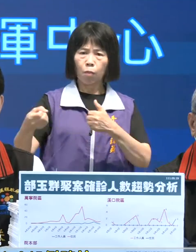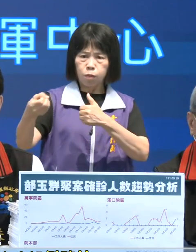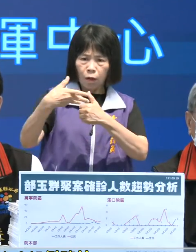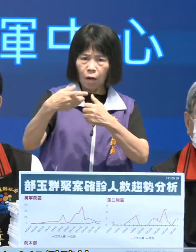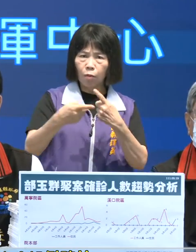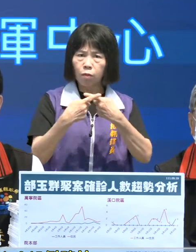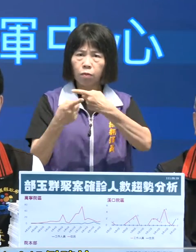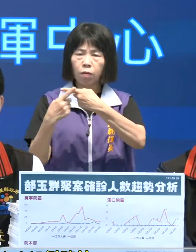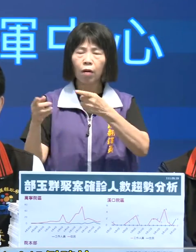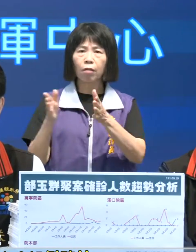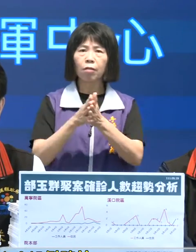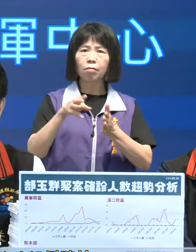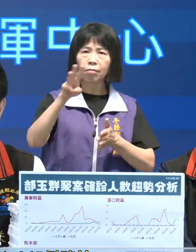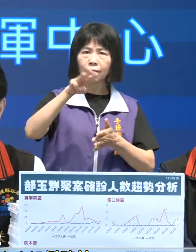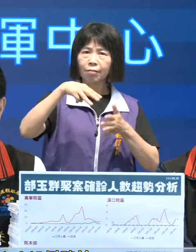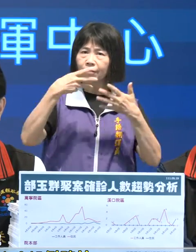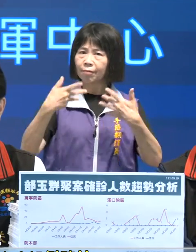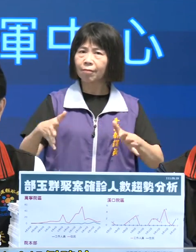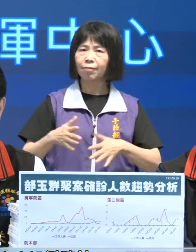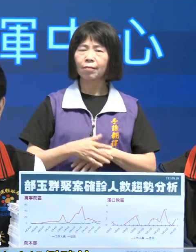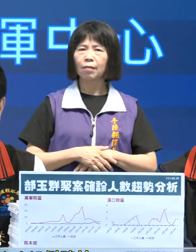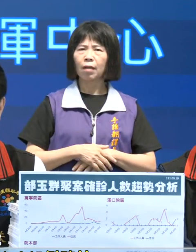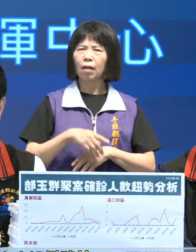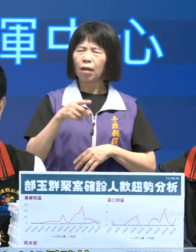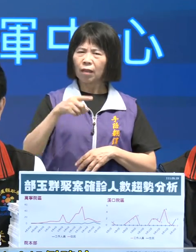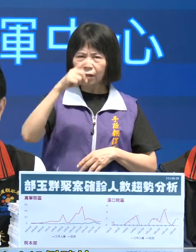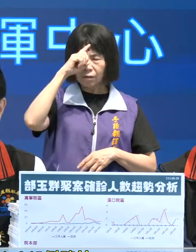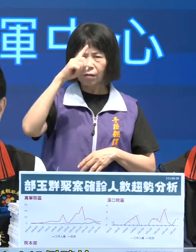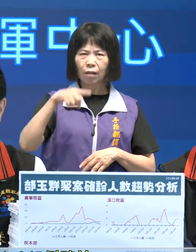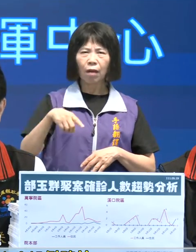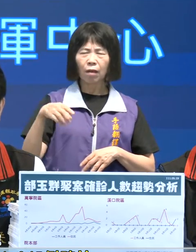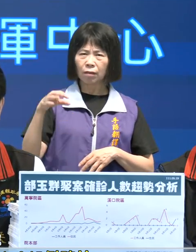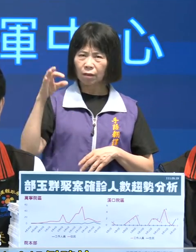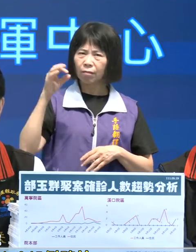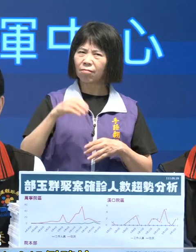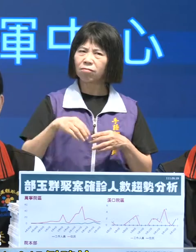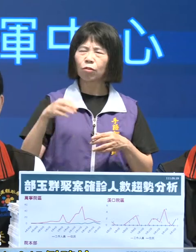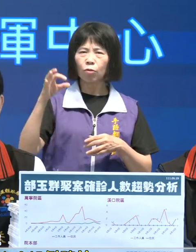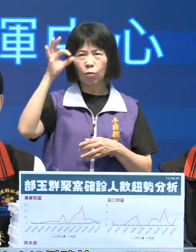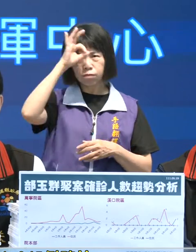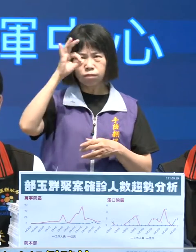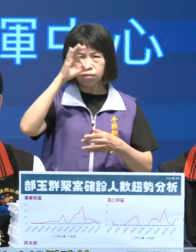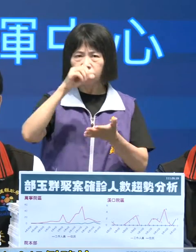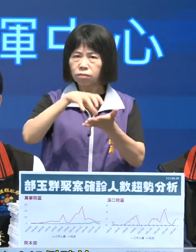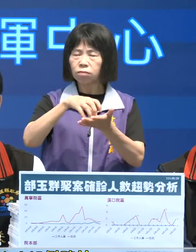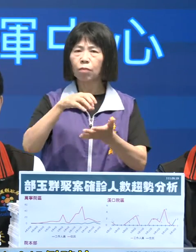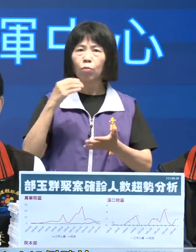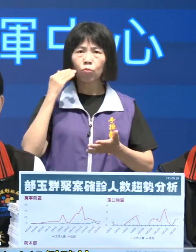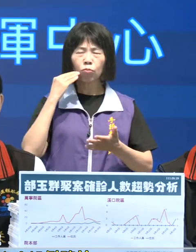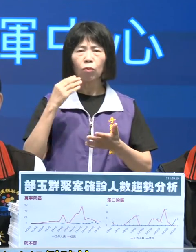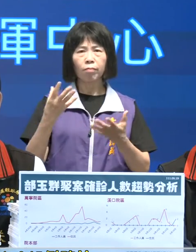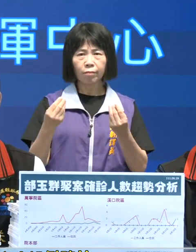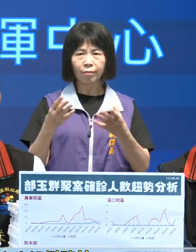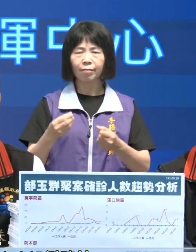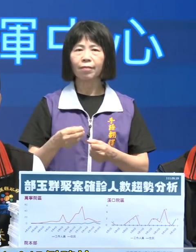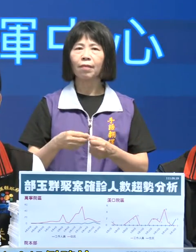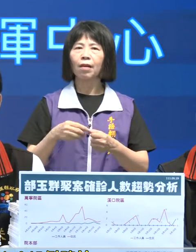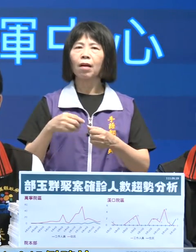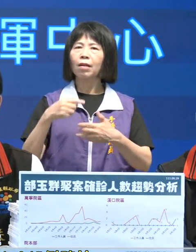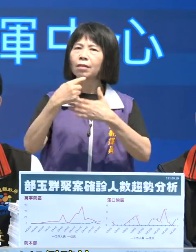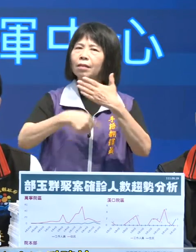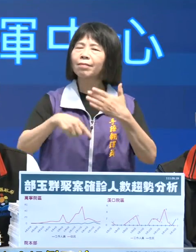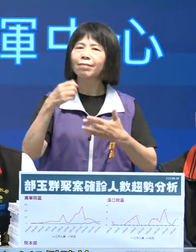然的话任意爆料对于我们的努力工作的团队来讲是一个非常大的伤害